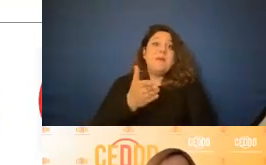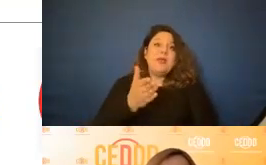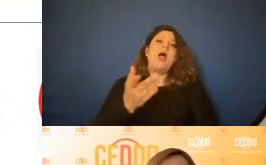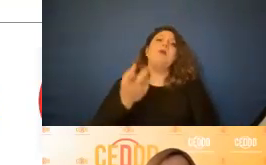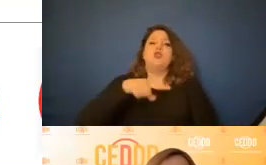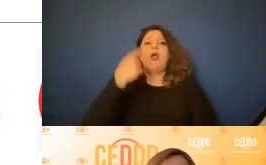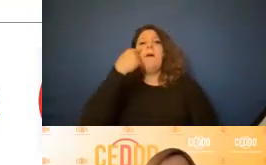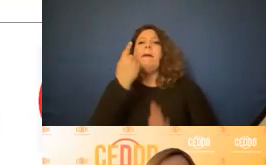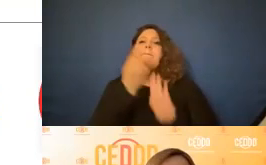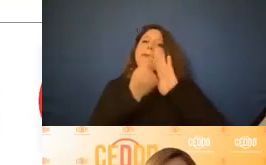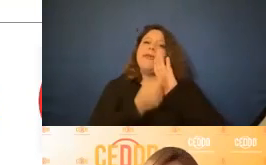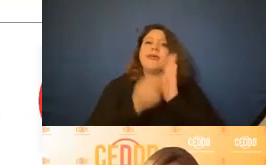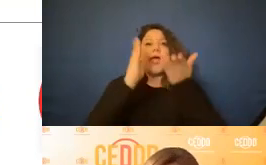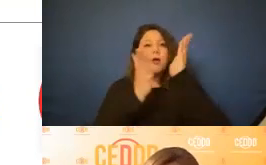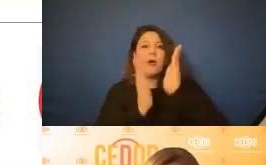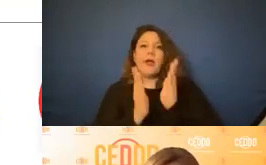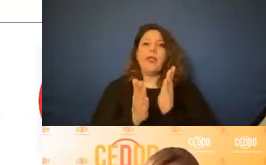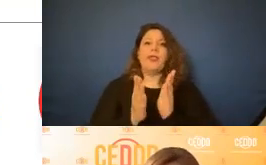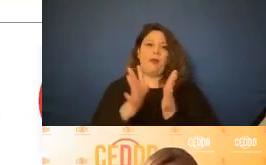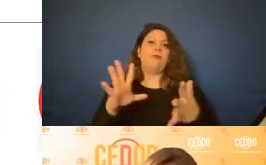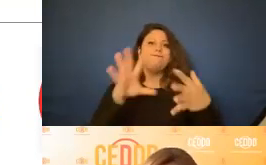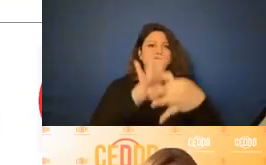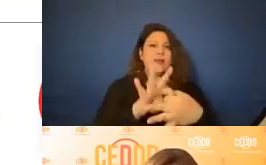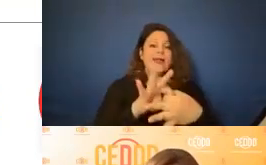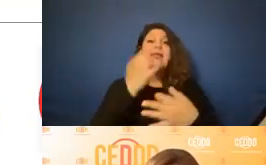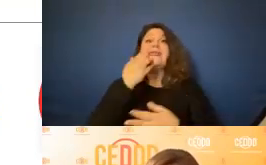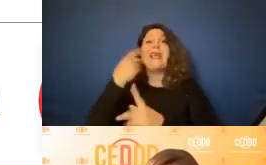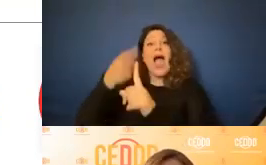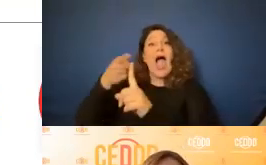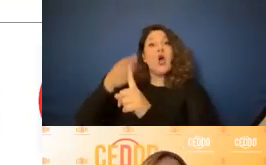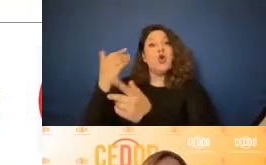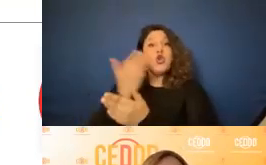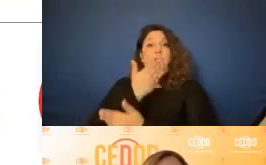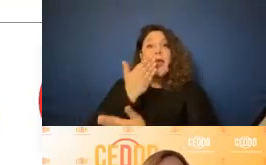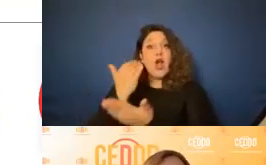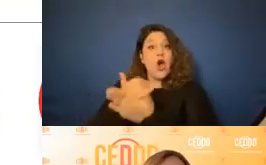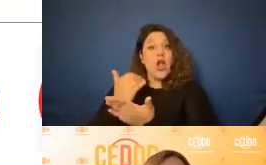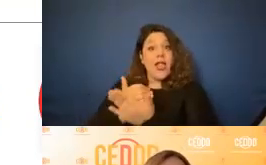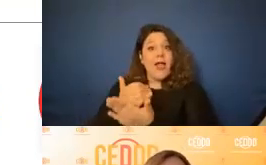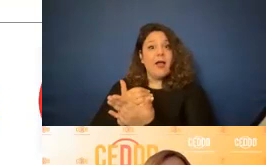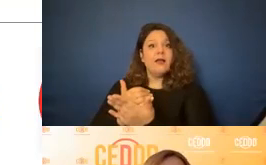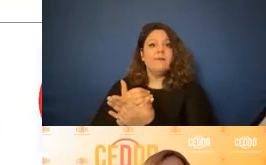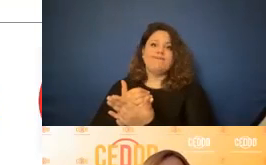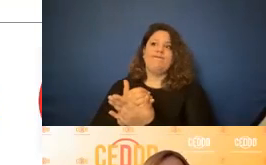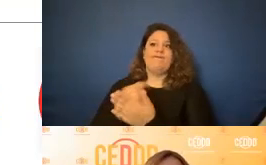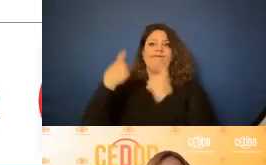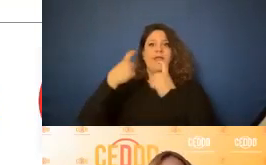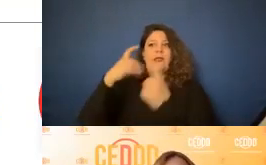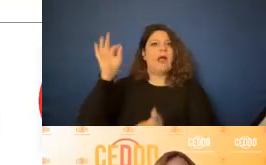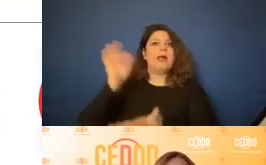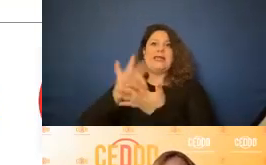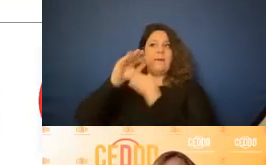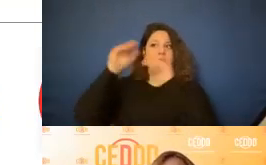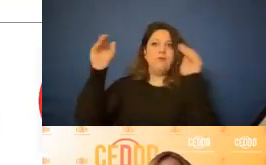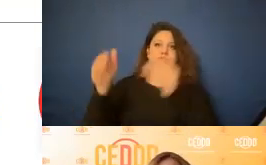restauradoras, correctoras correspondientes. Si se trata de acoso escolar, pues actuaremos con agilidad y rapidez, siguiendo